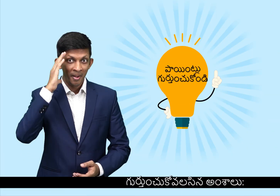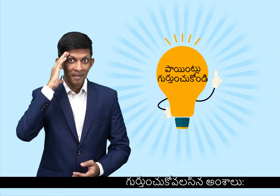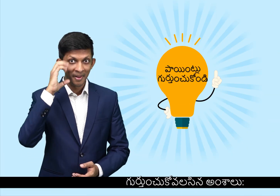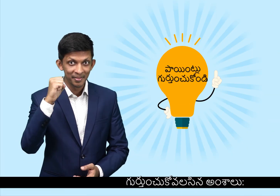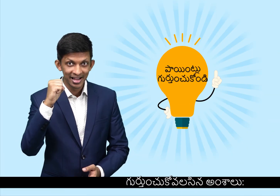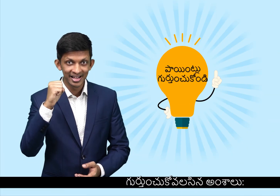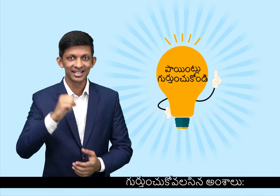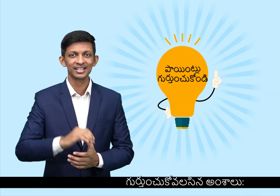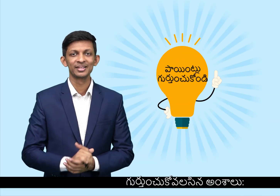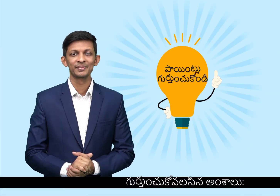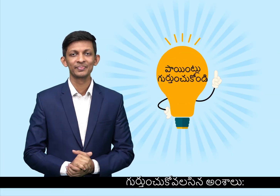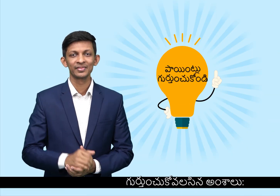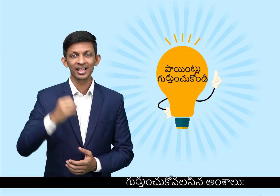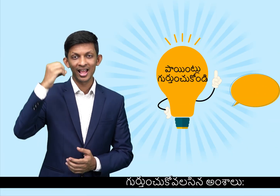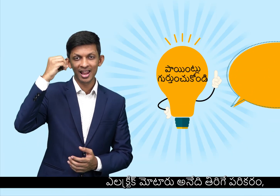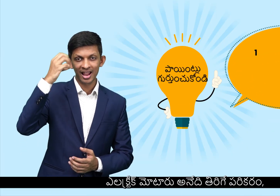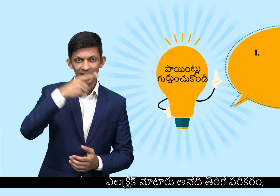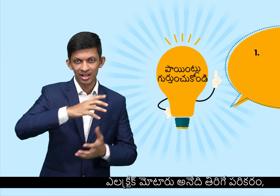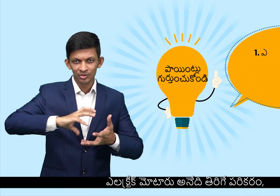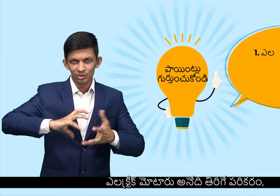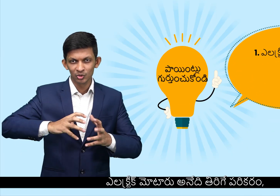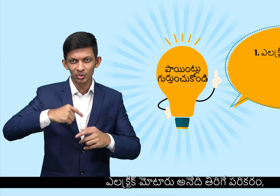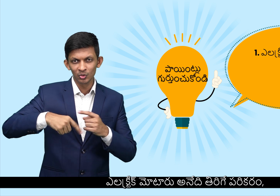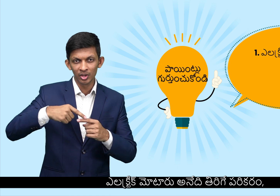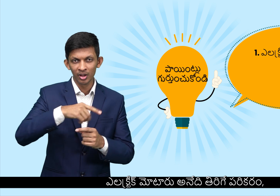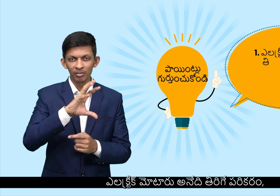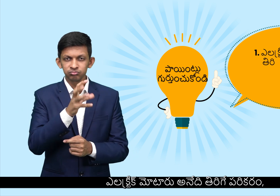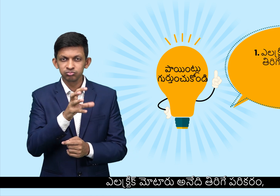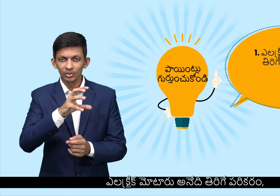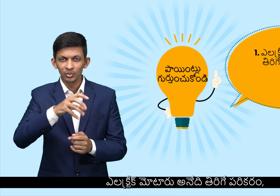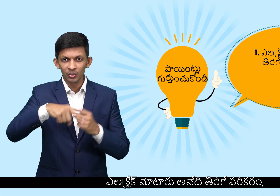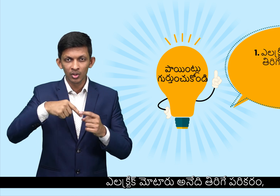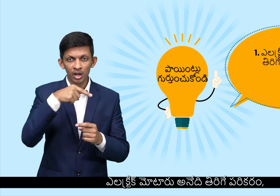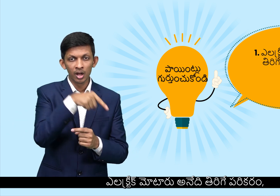గుర్తుంచుకోవలసిన అంశాలు: ఎలక్ట్రిక్ మోటారు అనేది తిరిగే పరికరం.